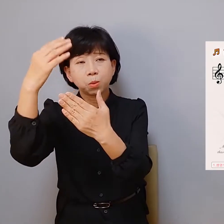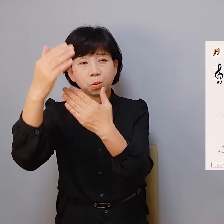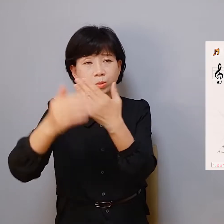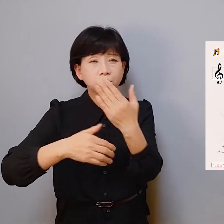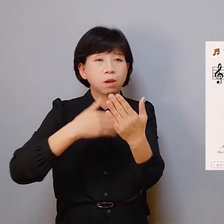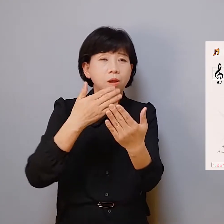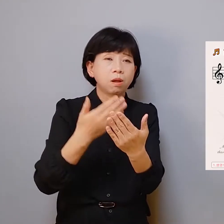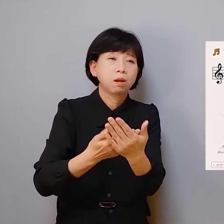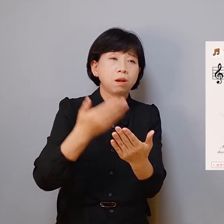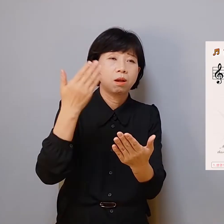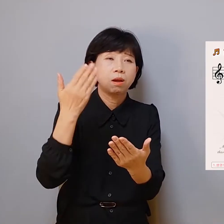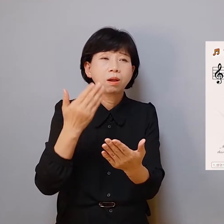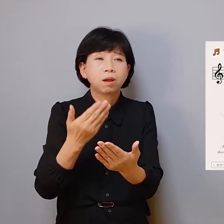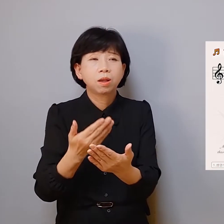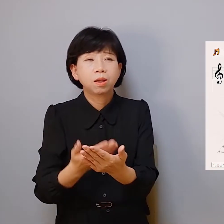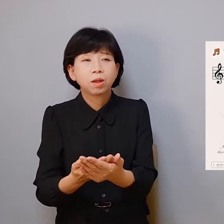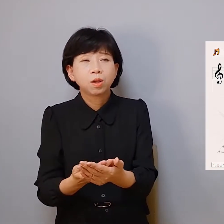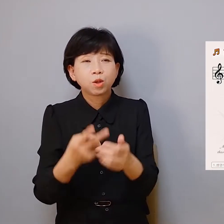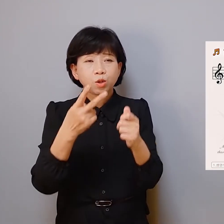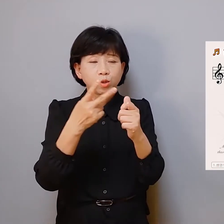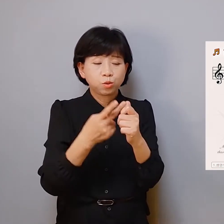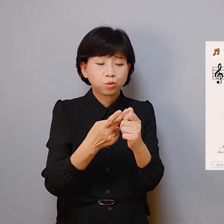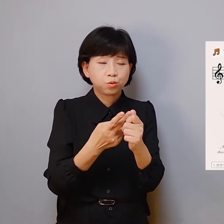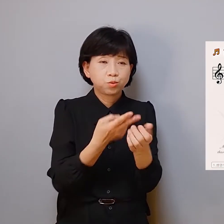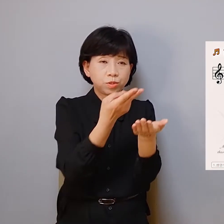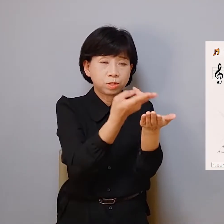날 인도하소서.